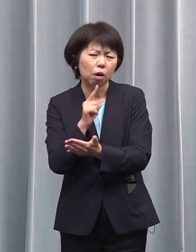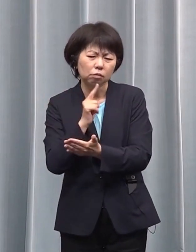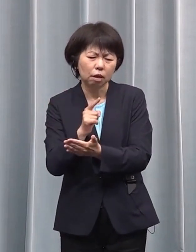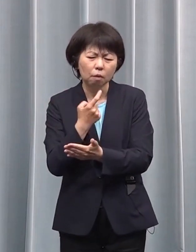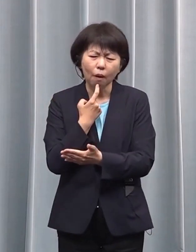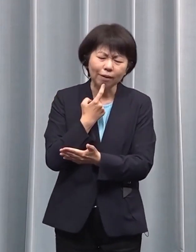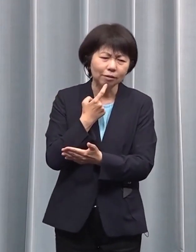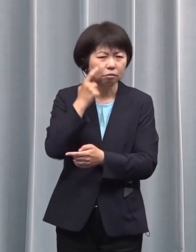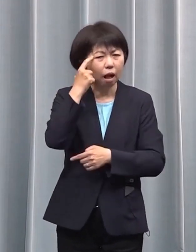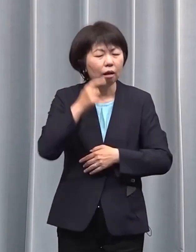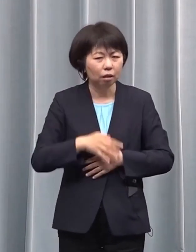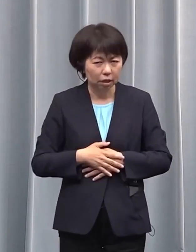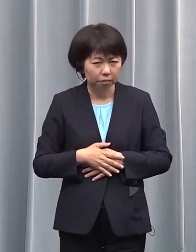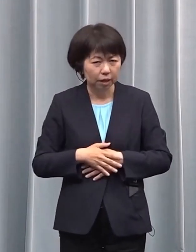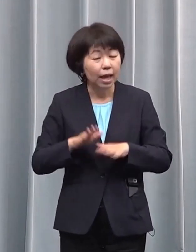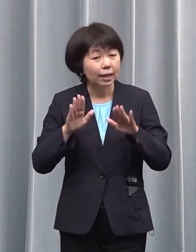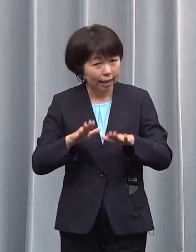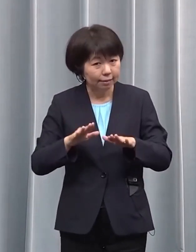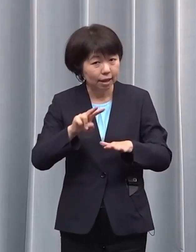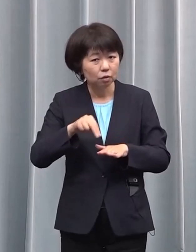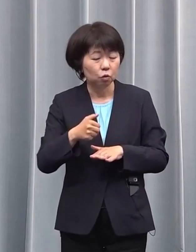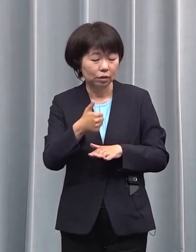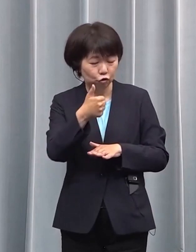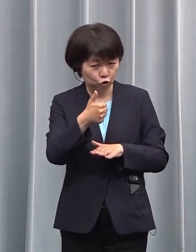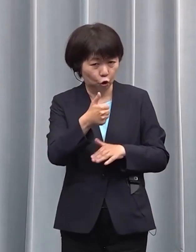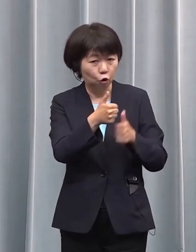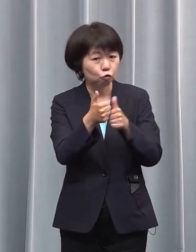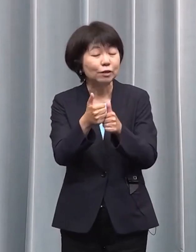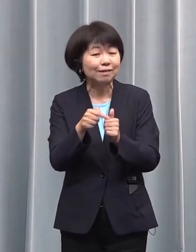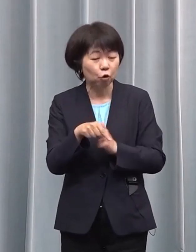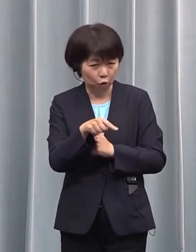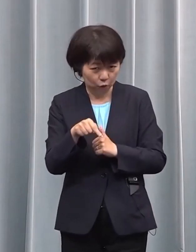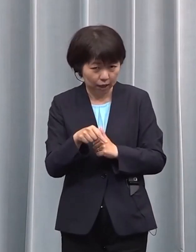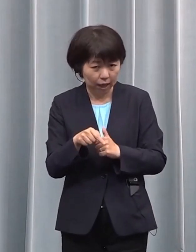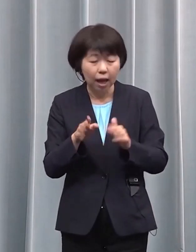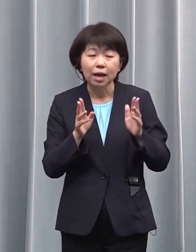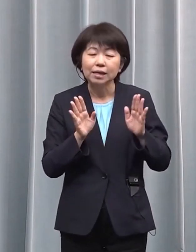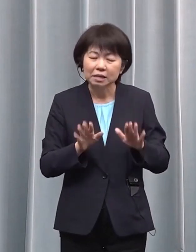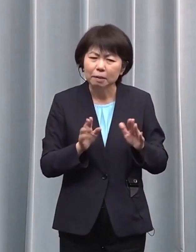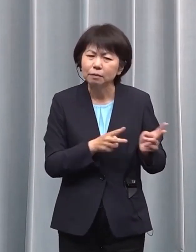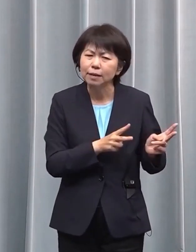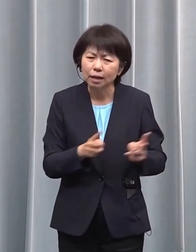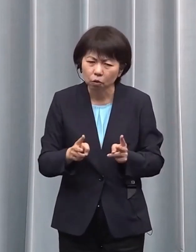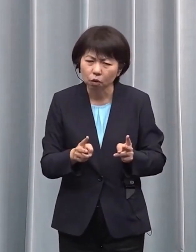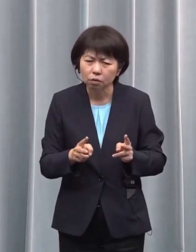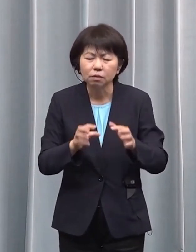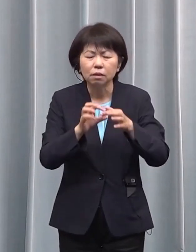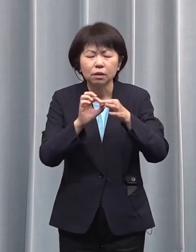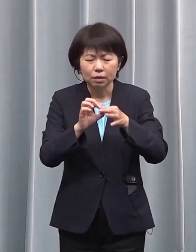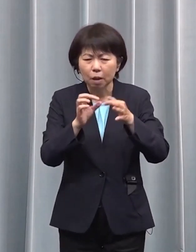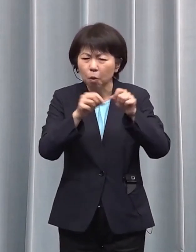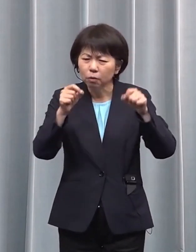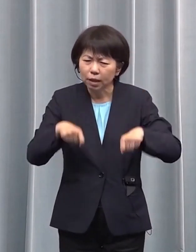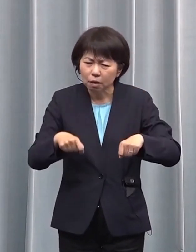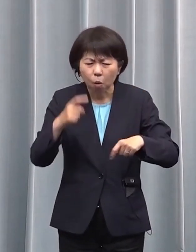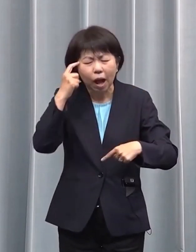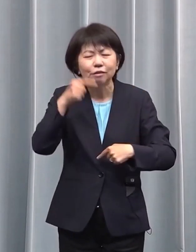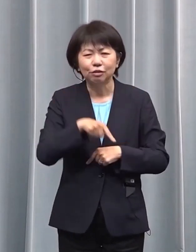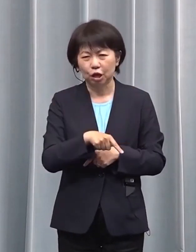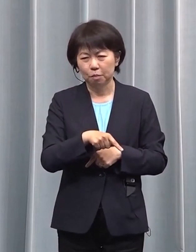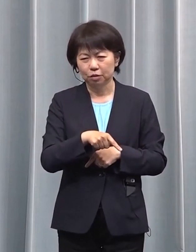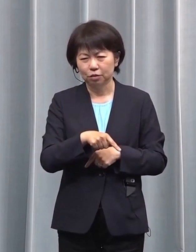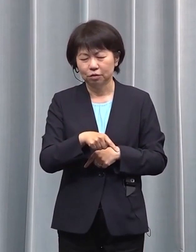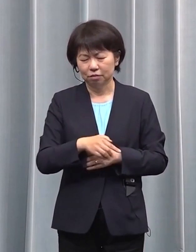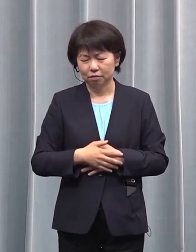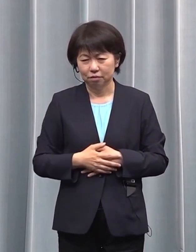現在の理事長、副理事長が非常にこの参与員制度に問題があるんじゃないかという指摘が出てきてます。でこのような状況の中